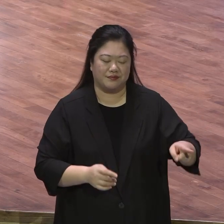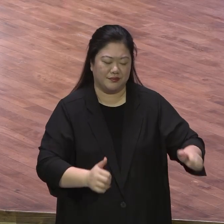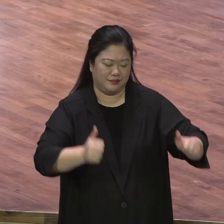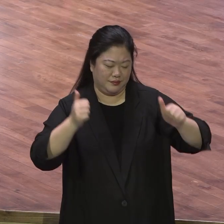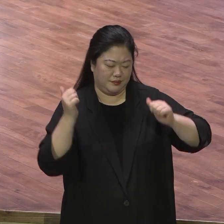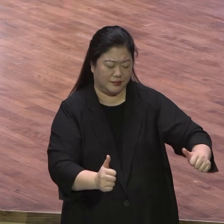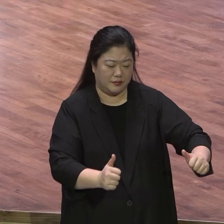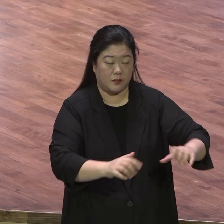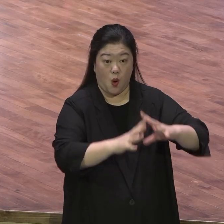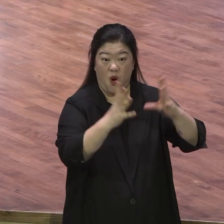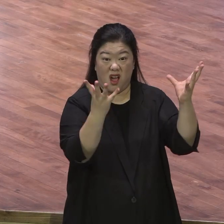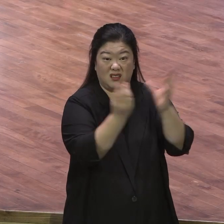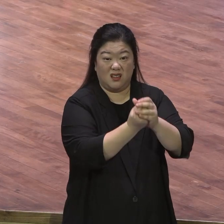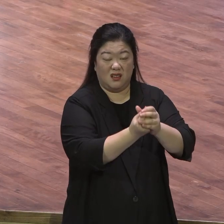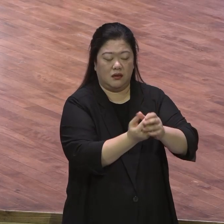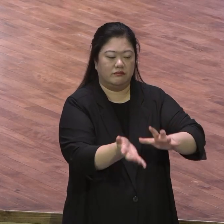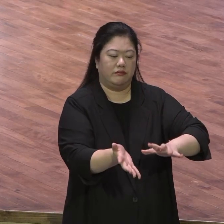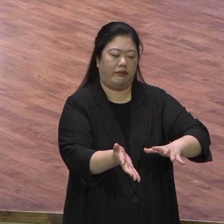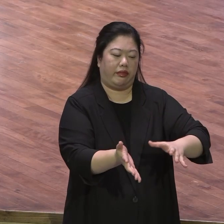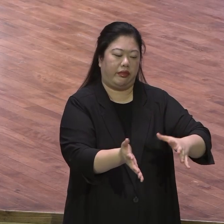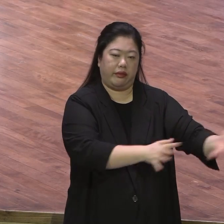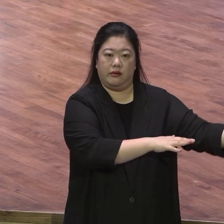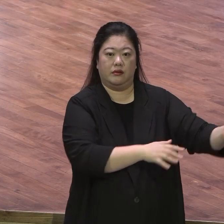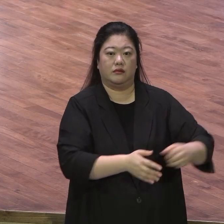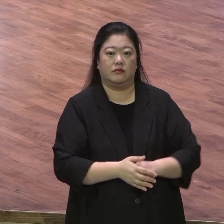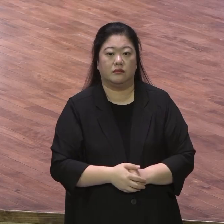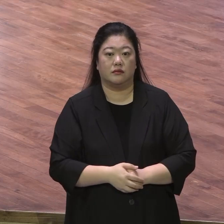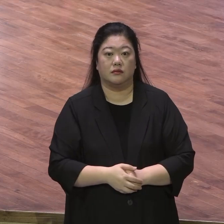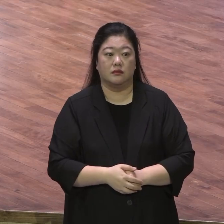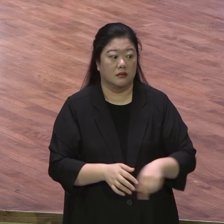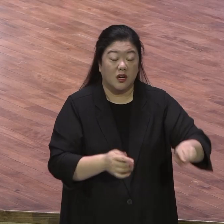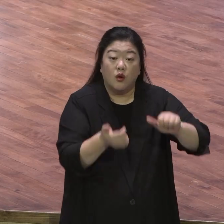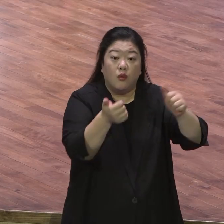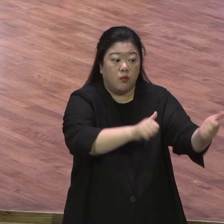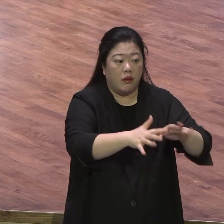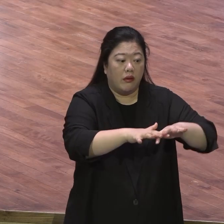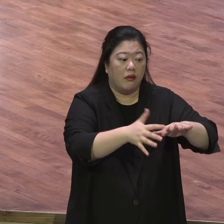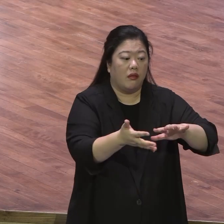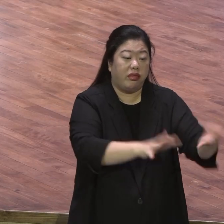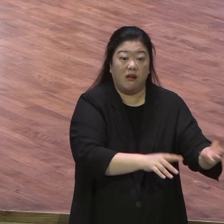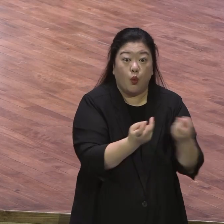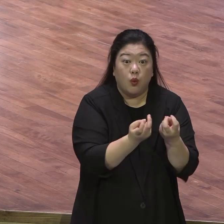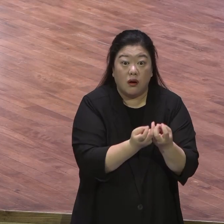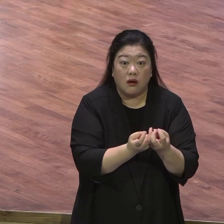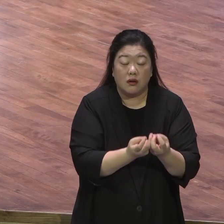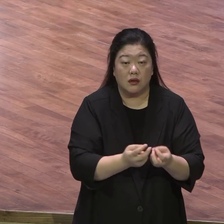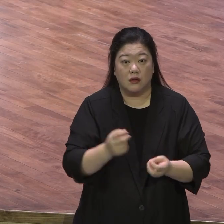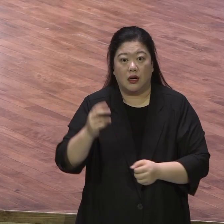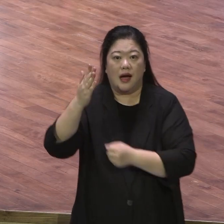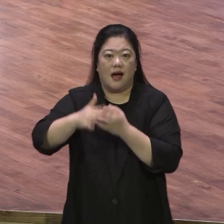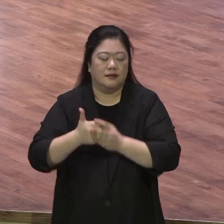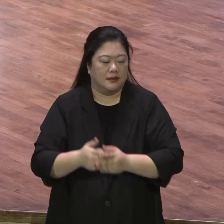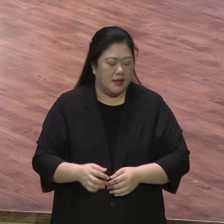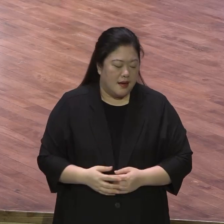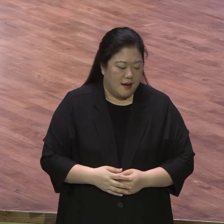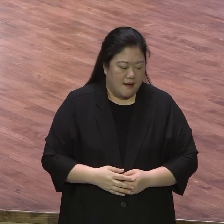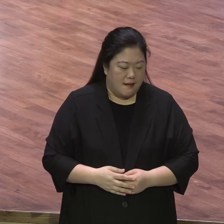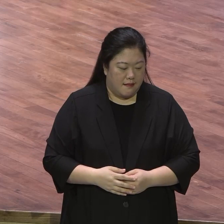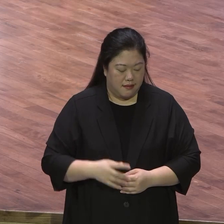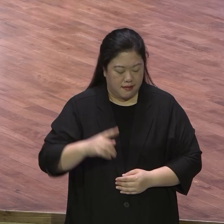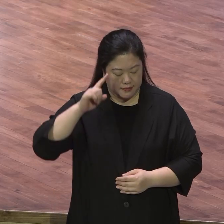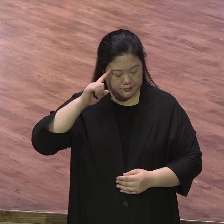1 땅은 어떻게 죽느냐 하나님이 땅을 갈라가 다 집어넣어 버려요 갑자기 땅을 갈라 지진을 내가지고 싹